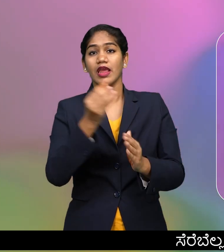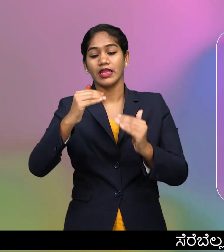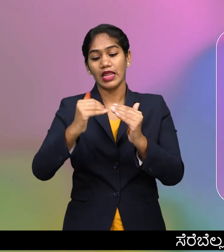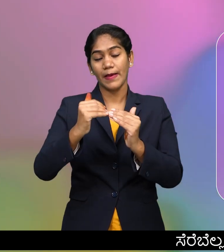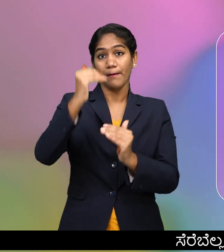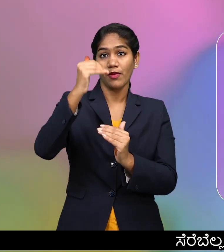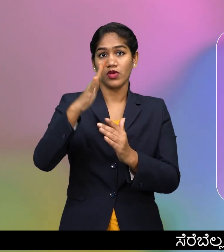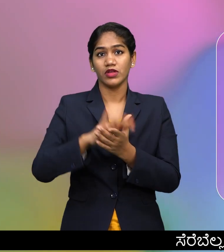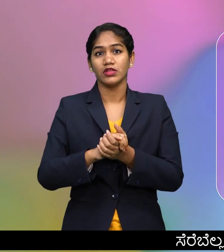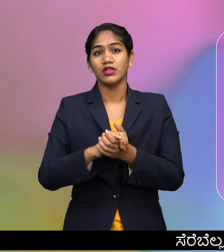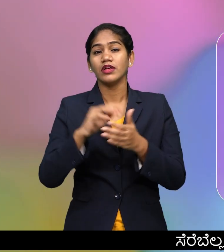ಸೆರೆಬೆಲಮ್ನ ಮುಂದೆ ಇದೆ.